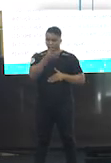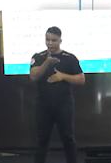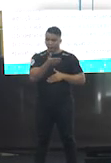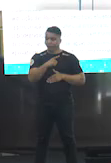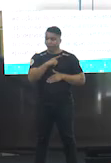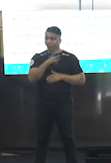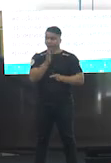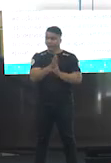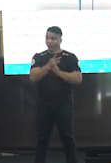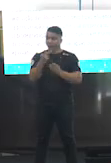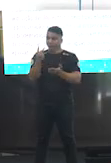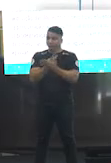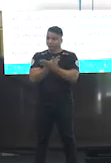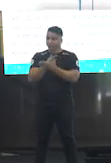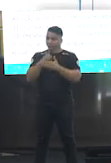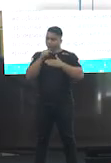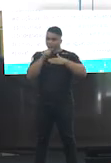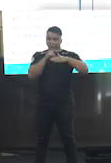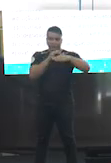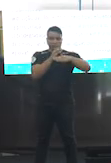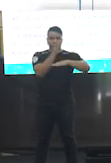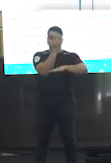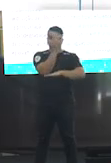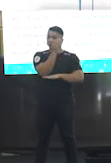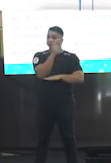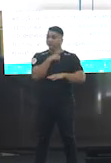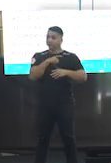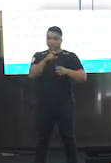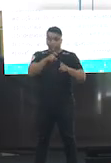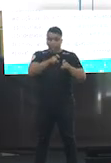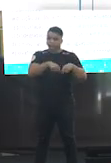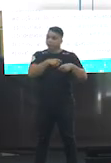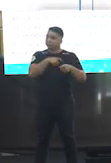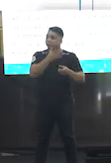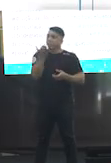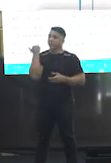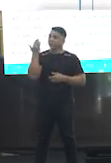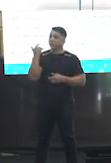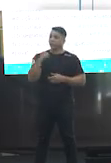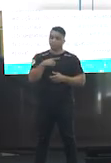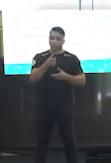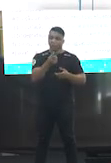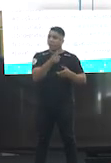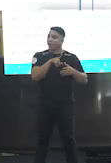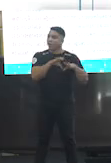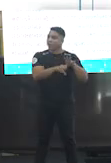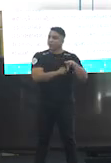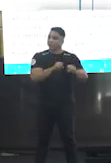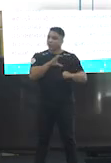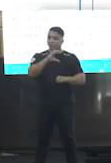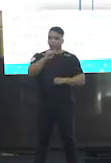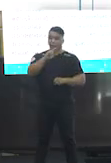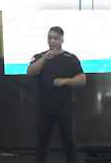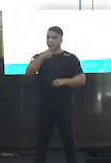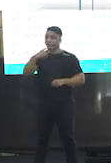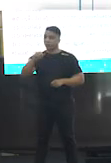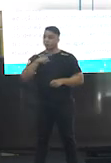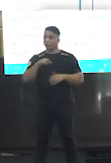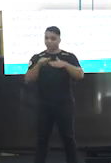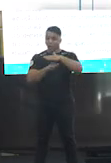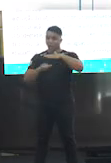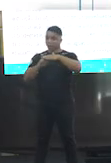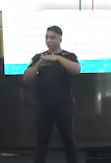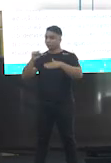por receber um efluente de uma mina de carvão desativada, o qual continha ácido